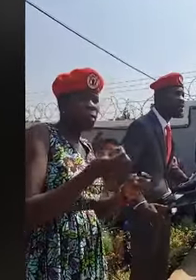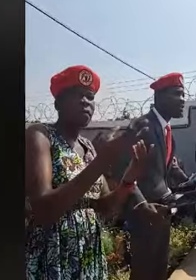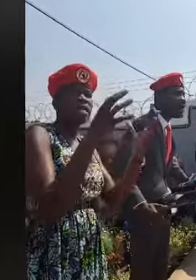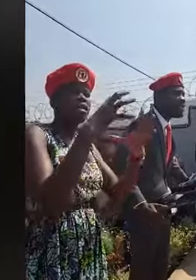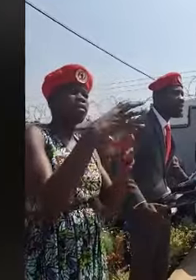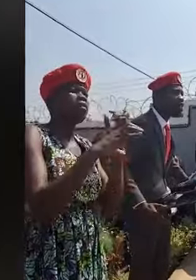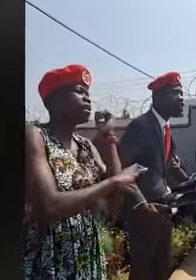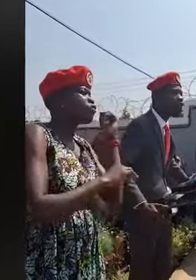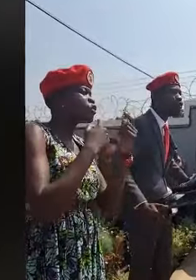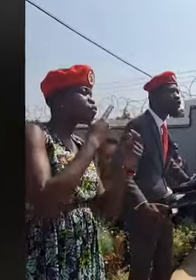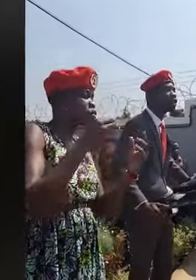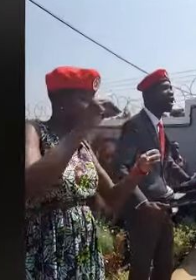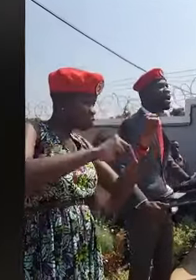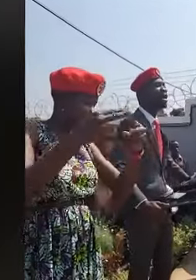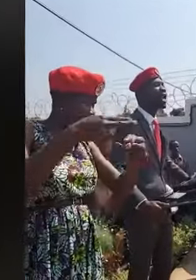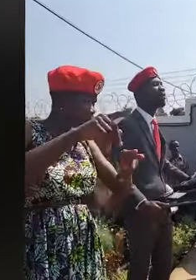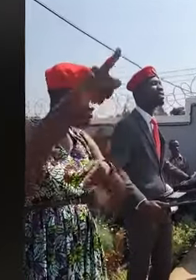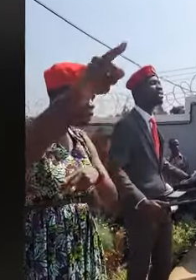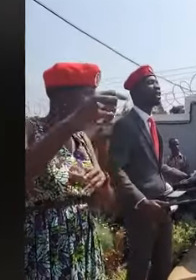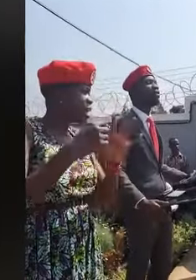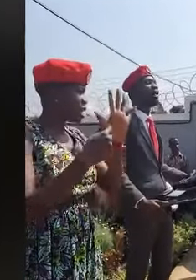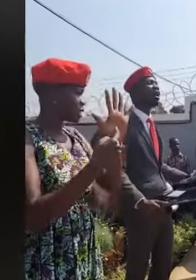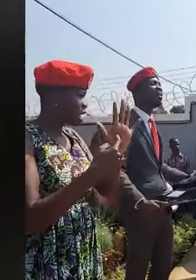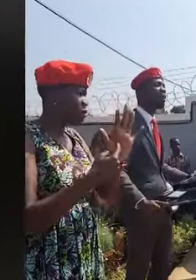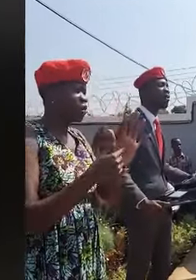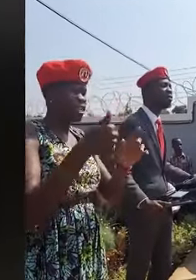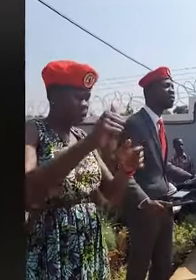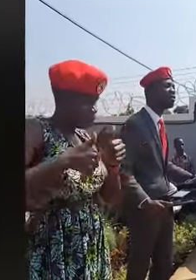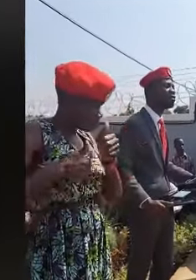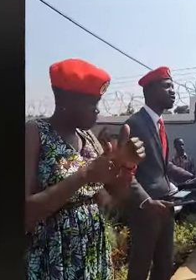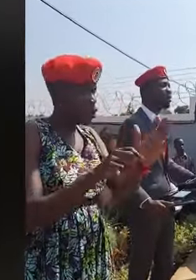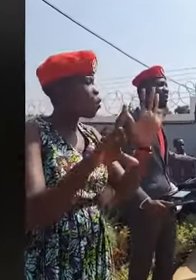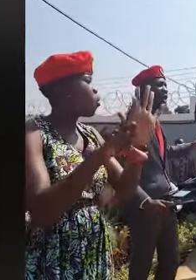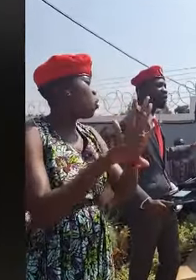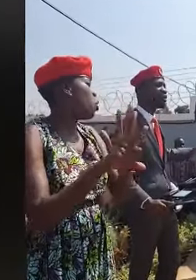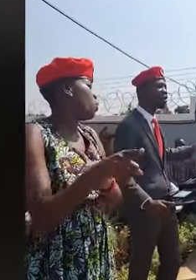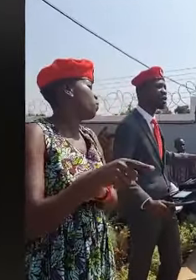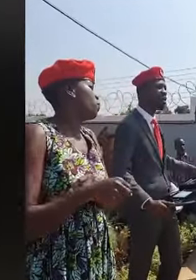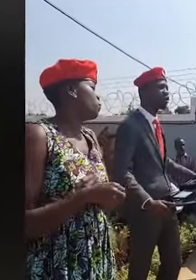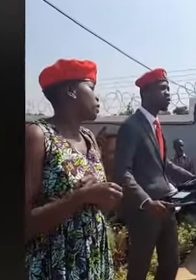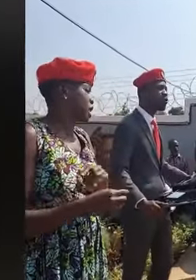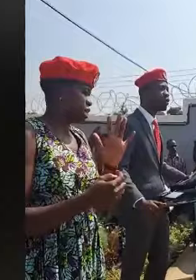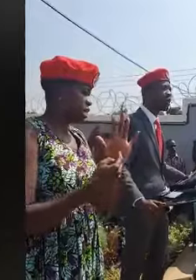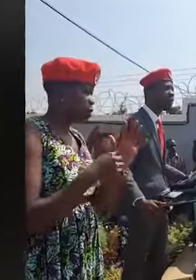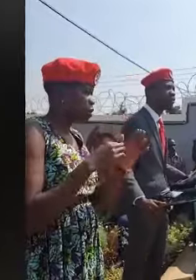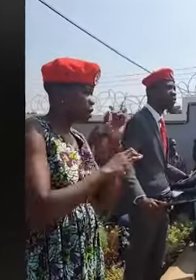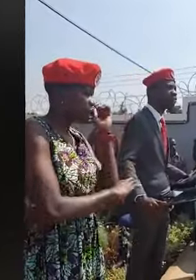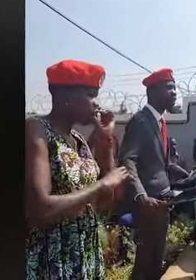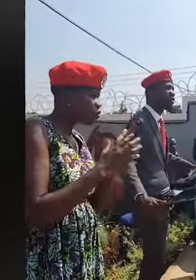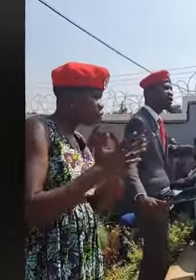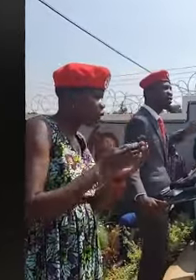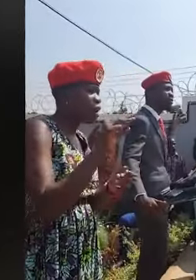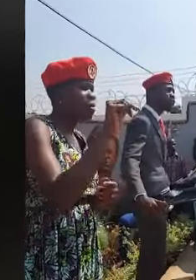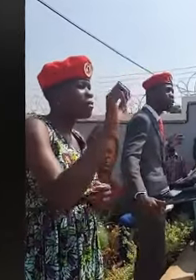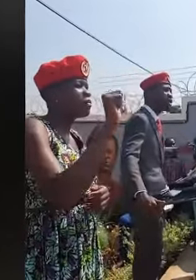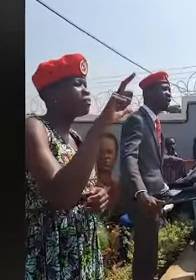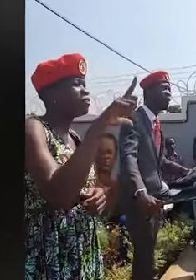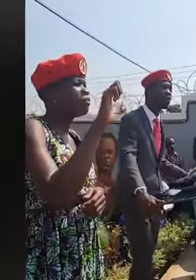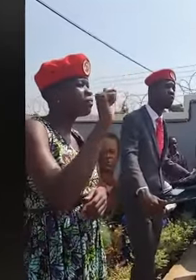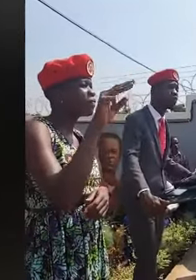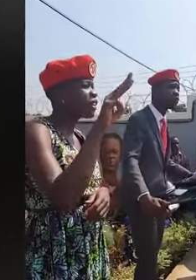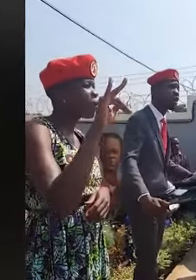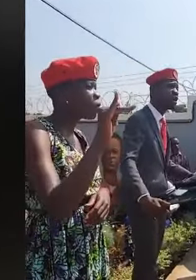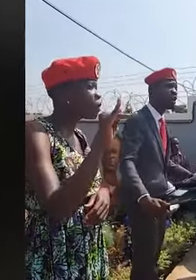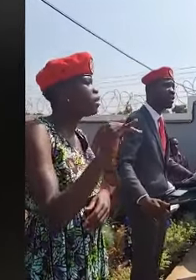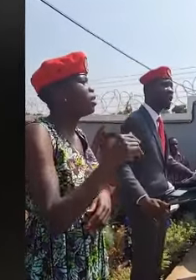2022 gagenda maaso n'okulonda ng'amateeka bwe gagamba tulabye Malawi nga waliyo okulonda tulabye Burundi nga